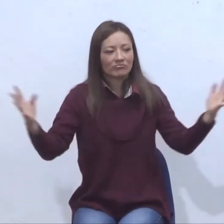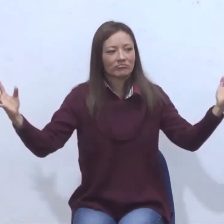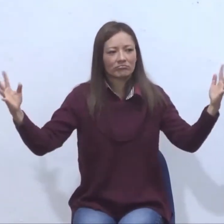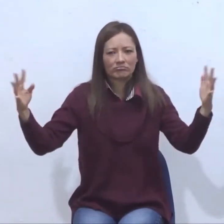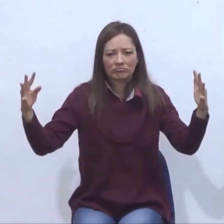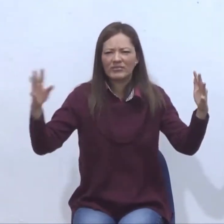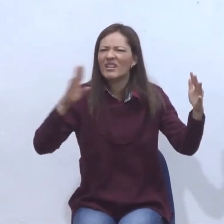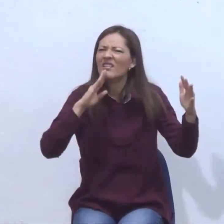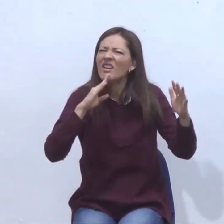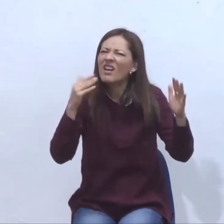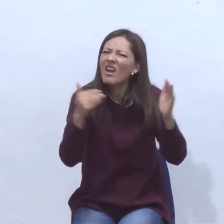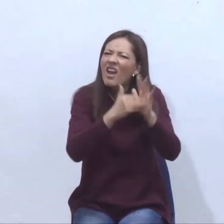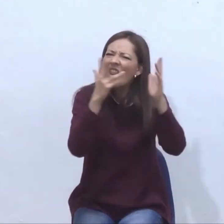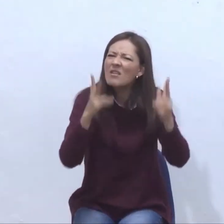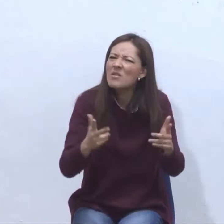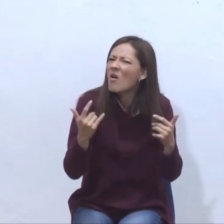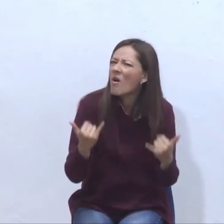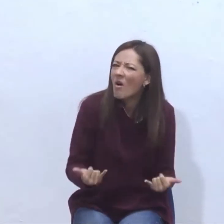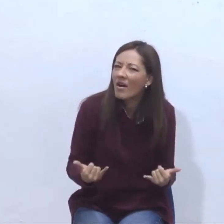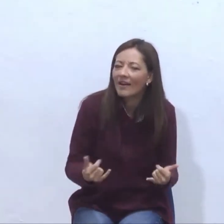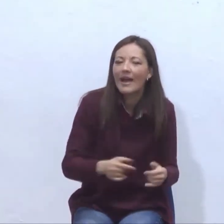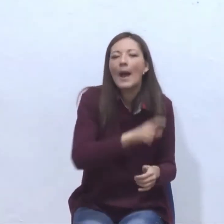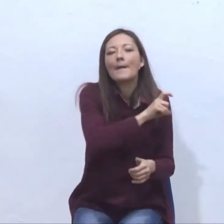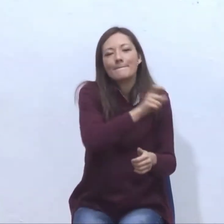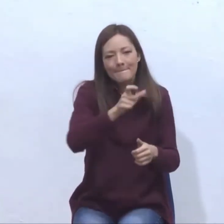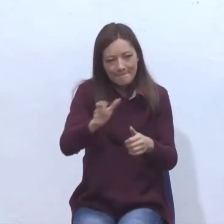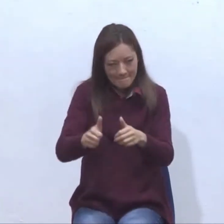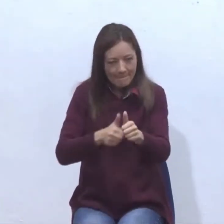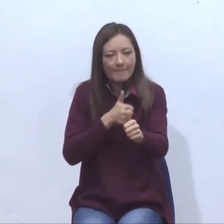Nuestros angustiadores hoy en día son aquellos que nos persiguen